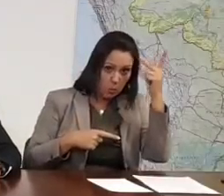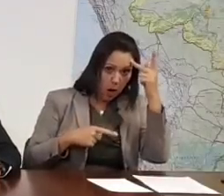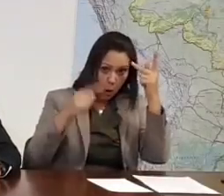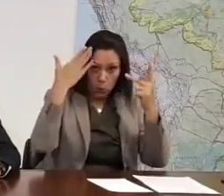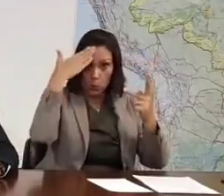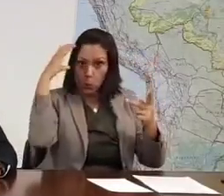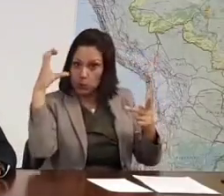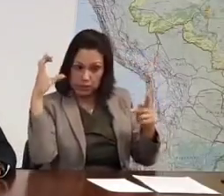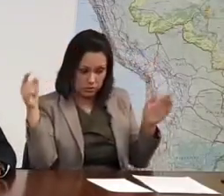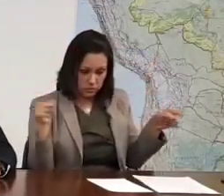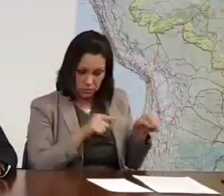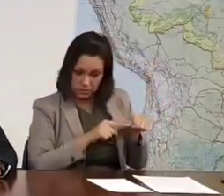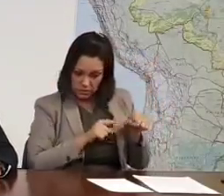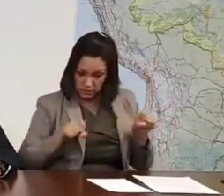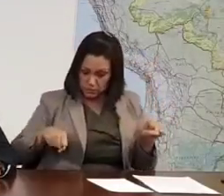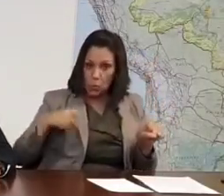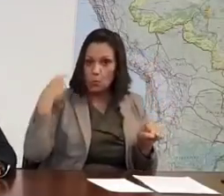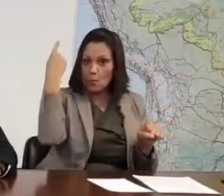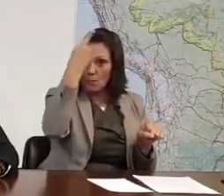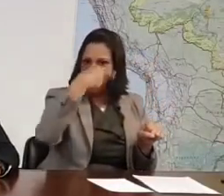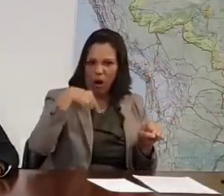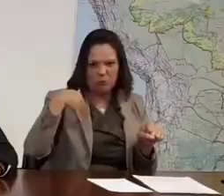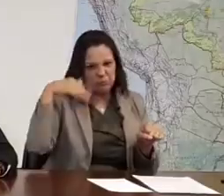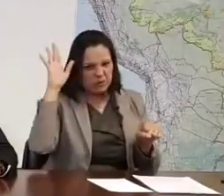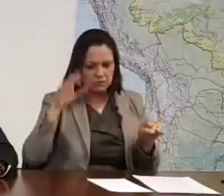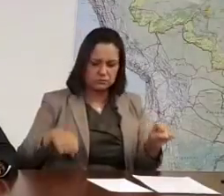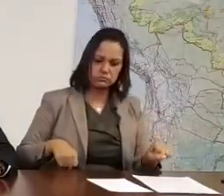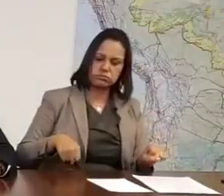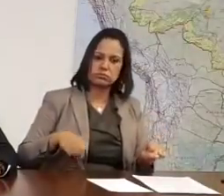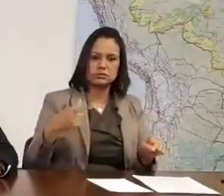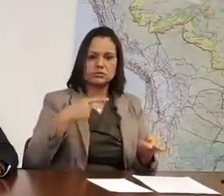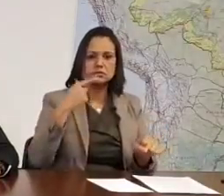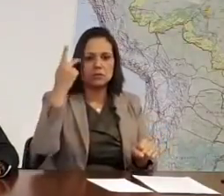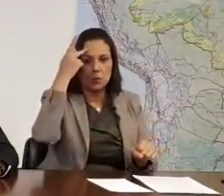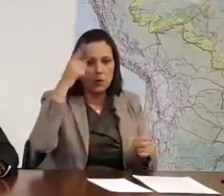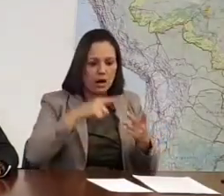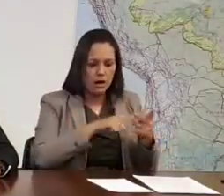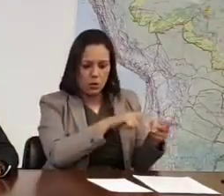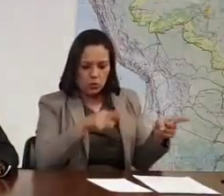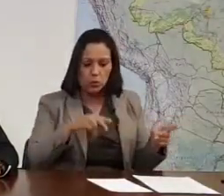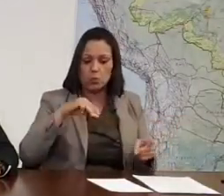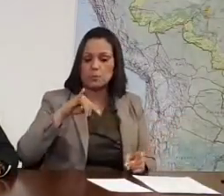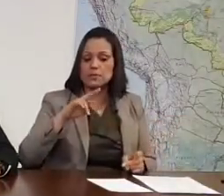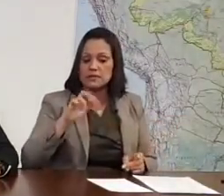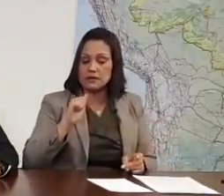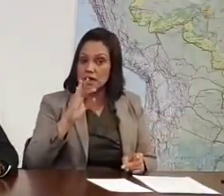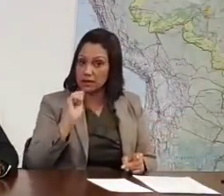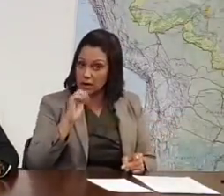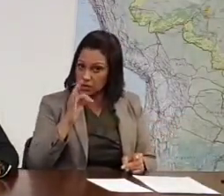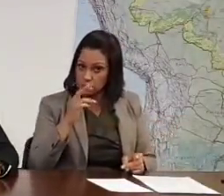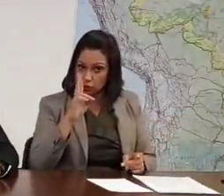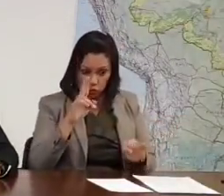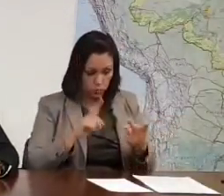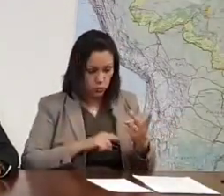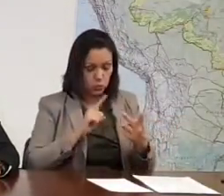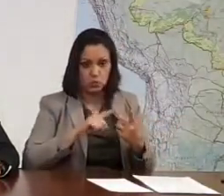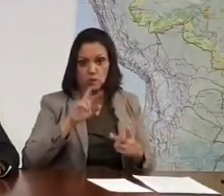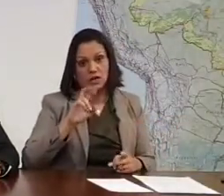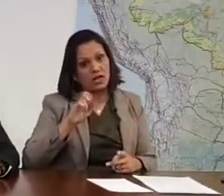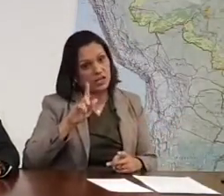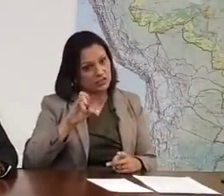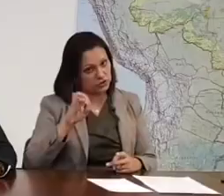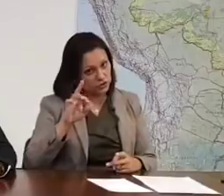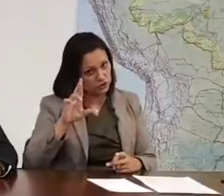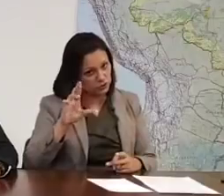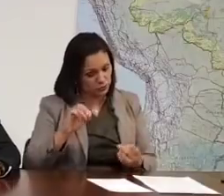É ali, você sai de São Paulo, passa aí Miracatu, Juquiá, Registro, pode parar em Registro,